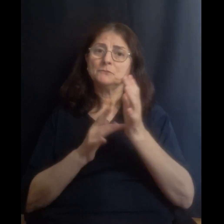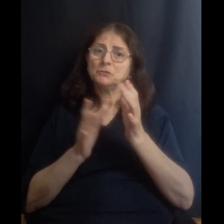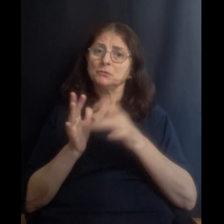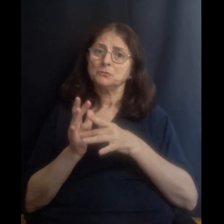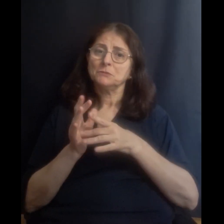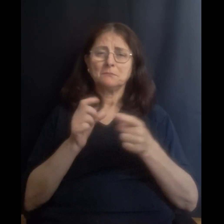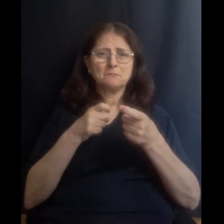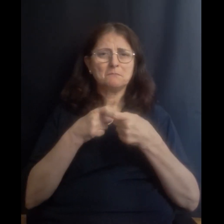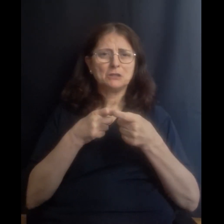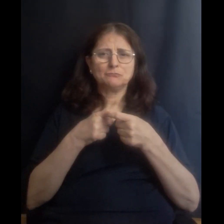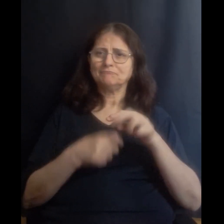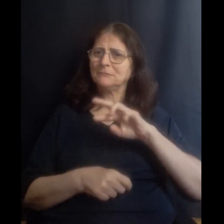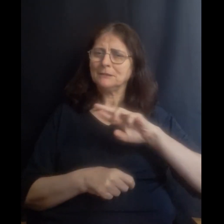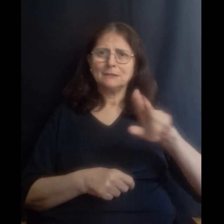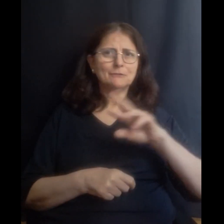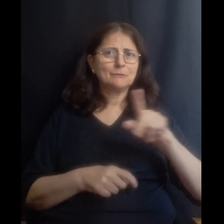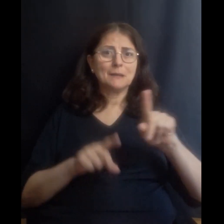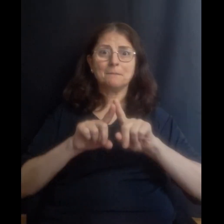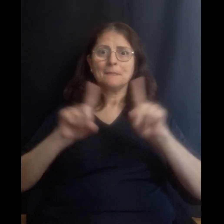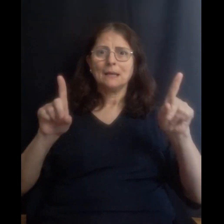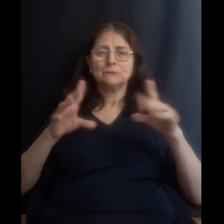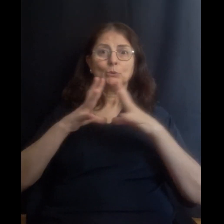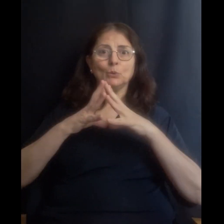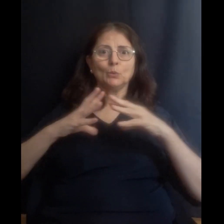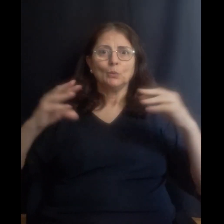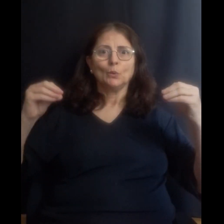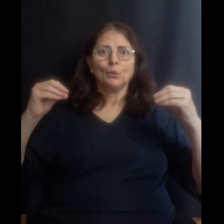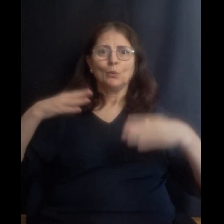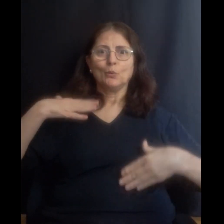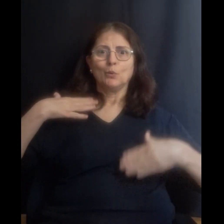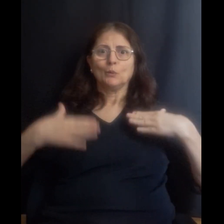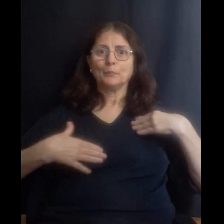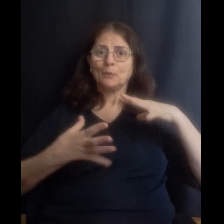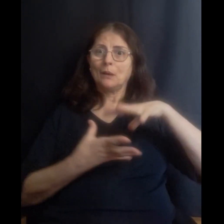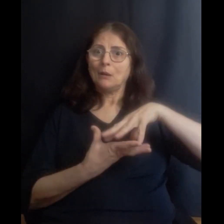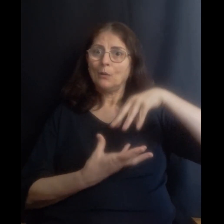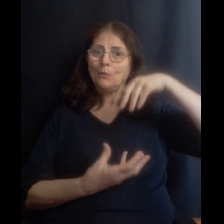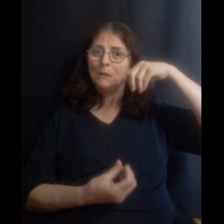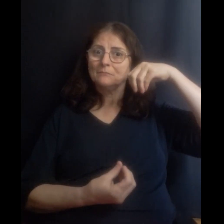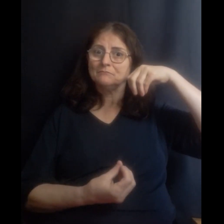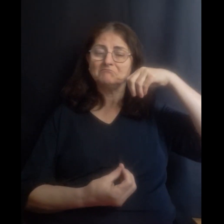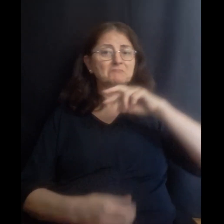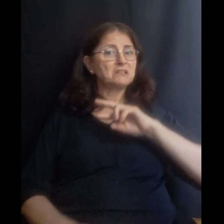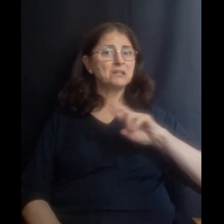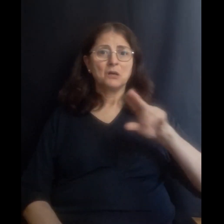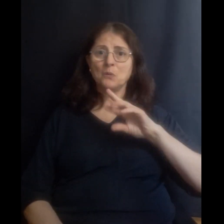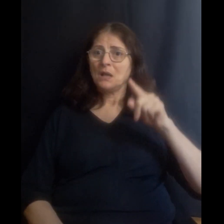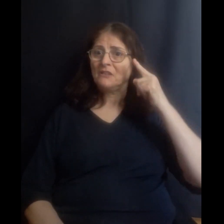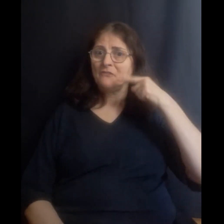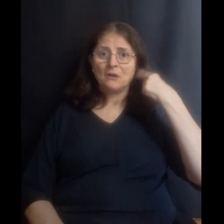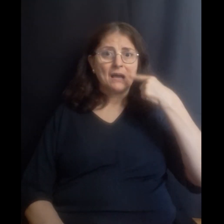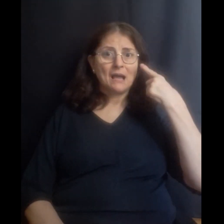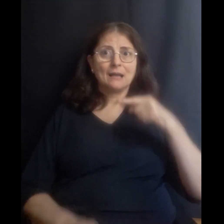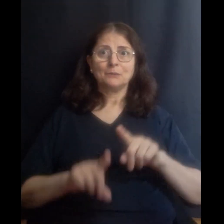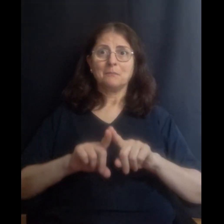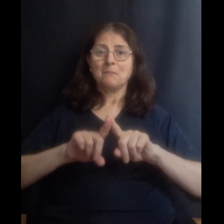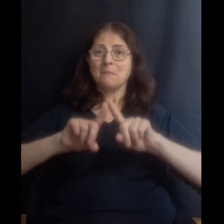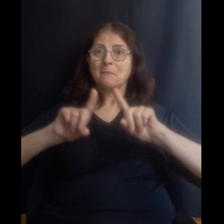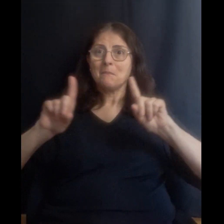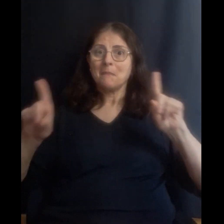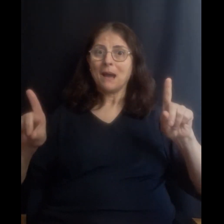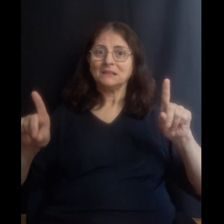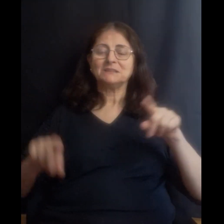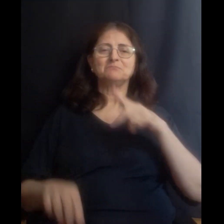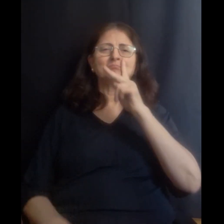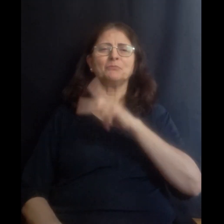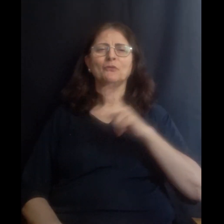Jesus não era médico, mas curou doentes do corpo e da alma. Não era advogado, mas se tornou